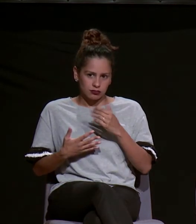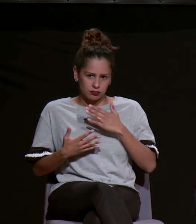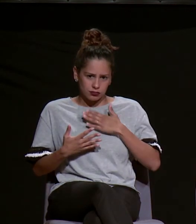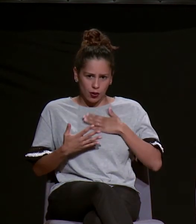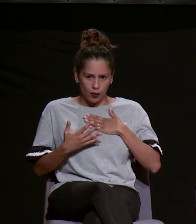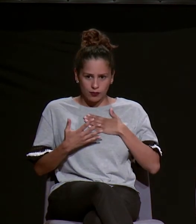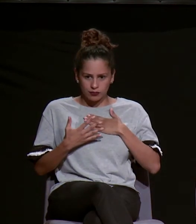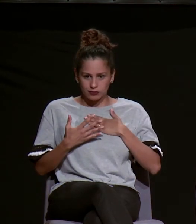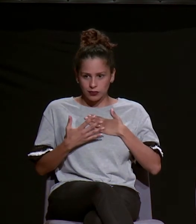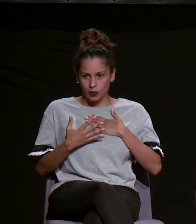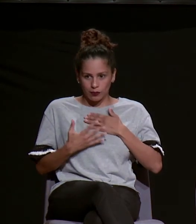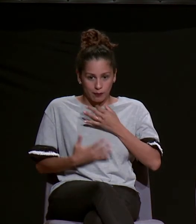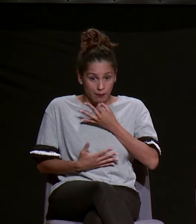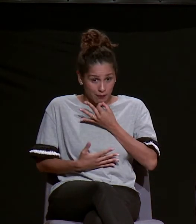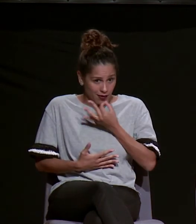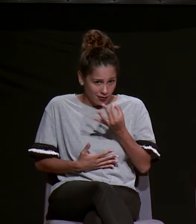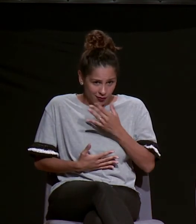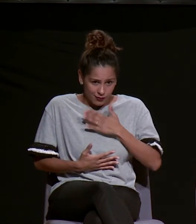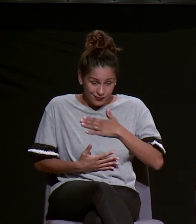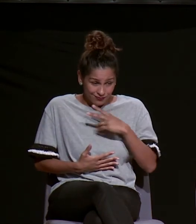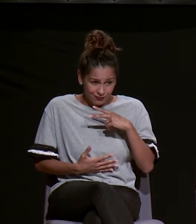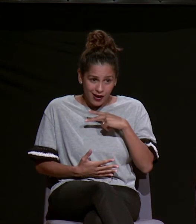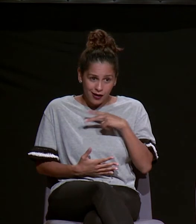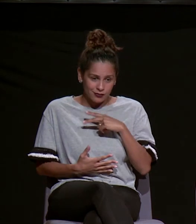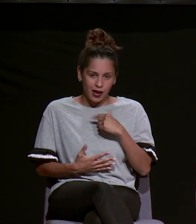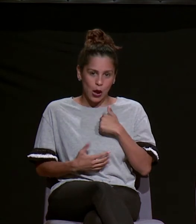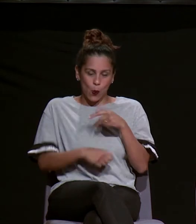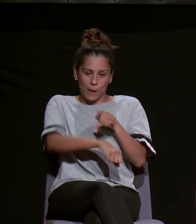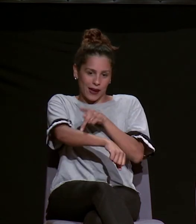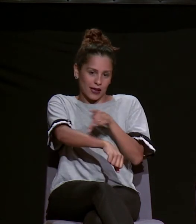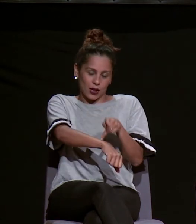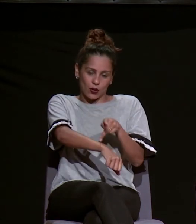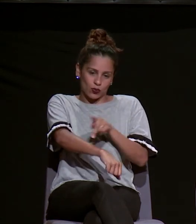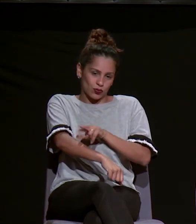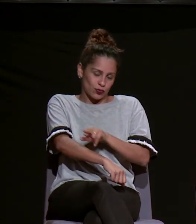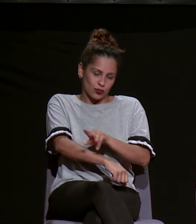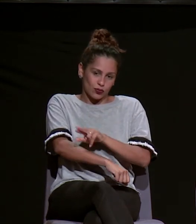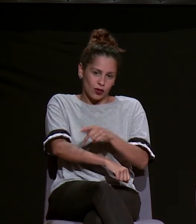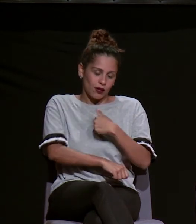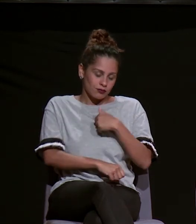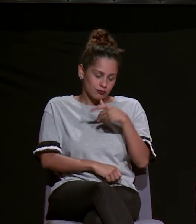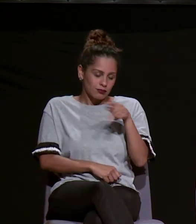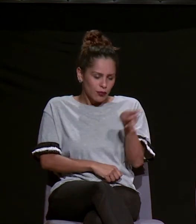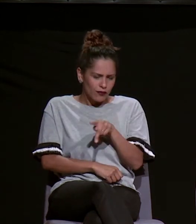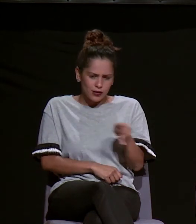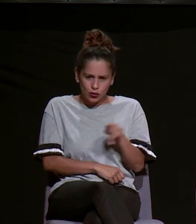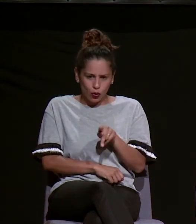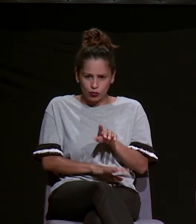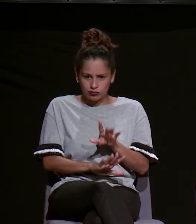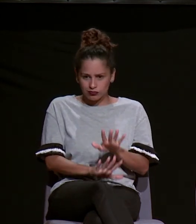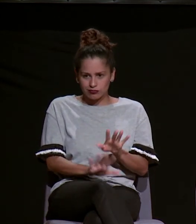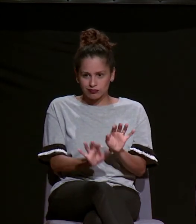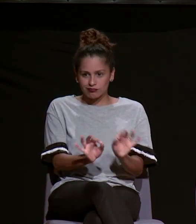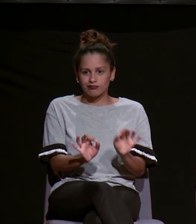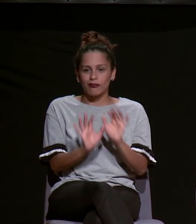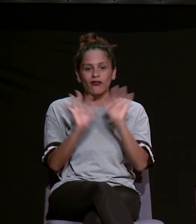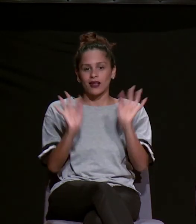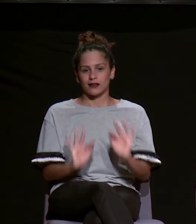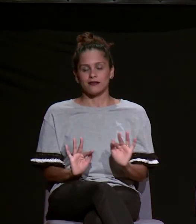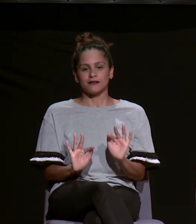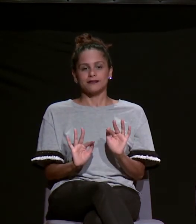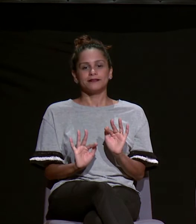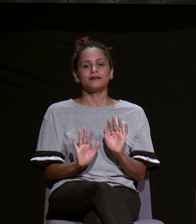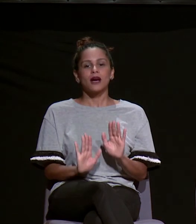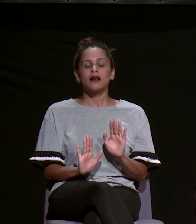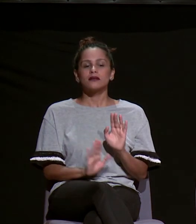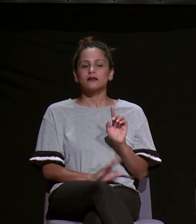bem pessoal, eu não sou um pedagogo, né? Eu fui um professor feliz, mas o que eu posso dizer é que